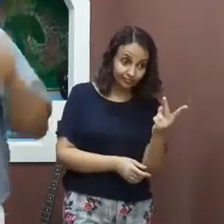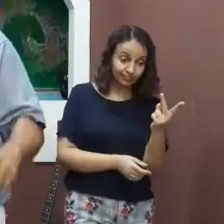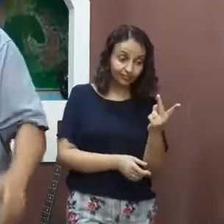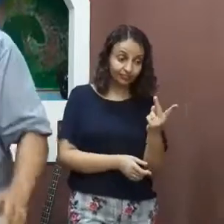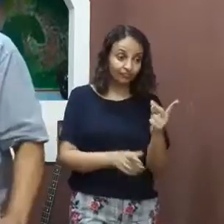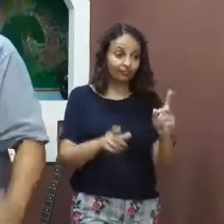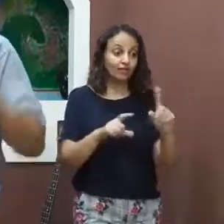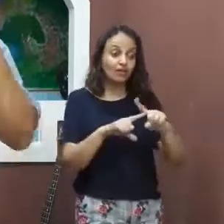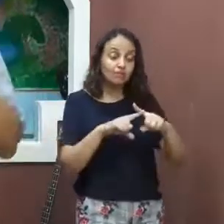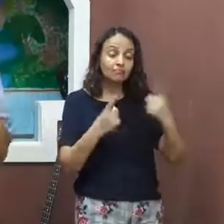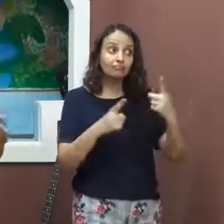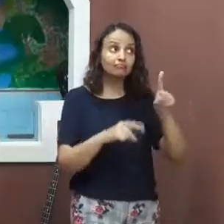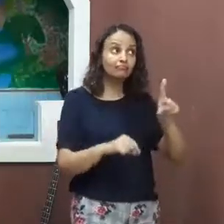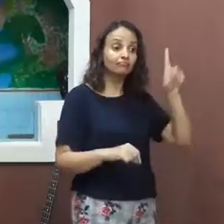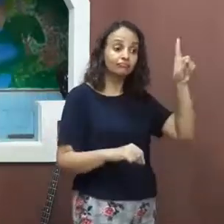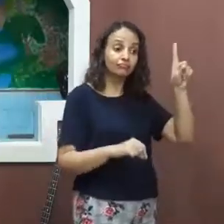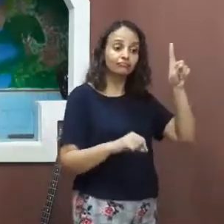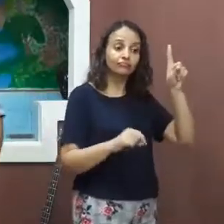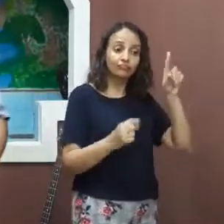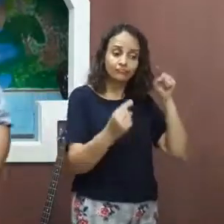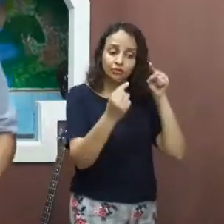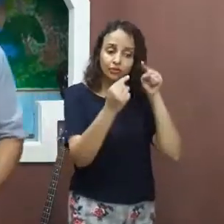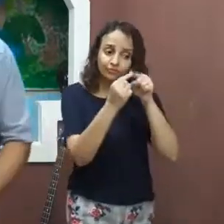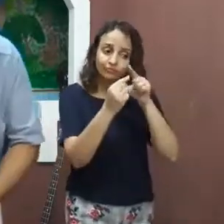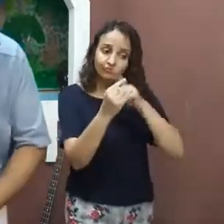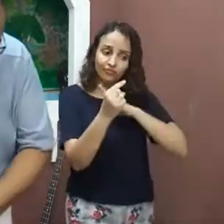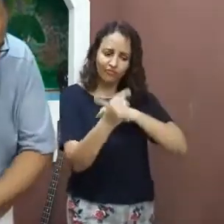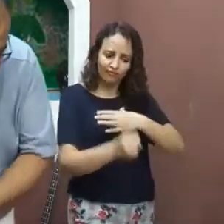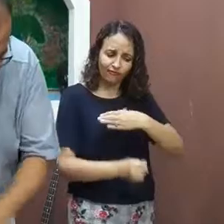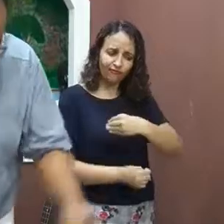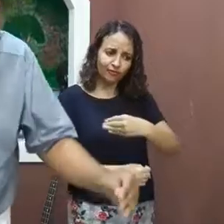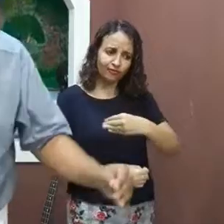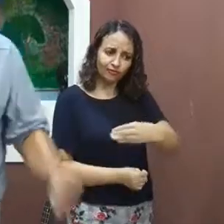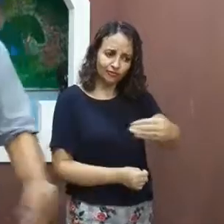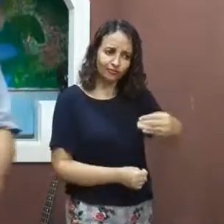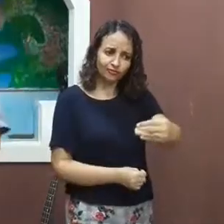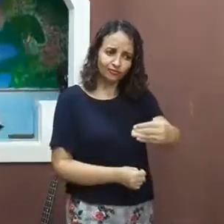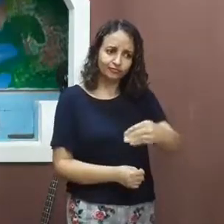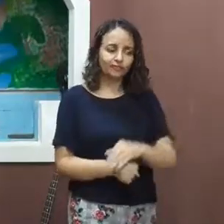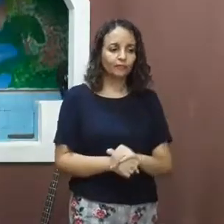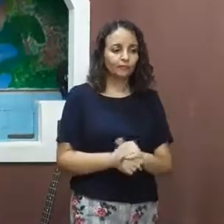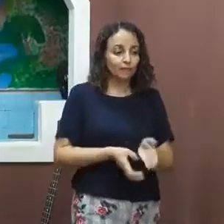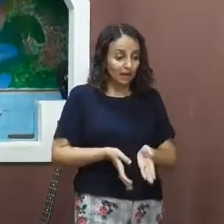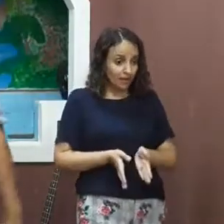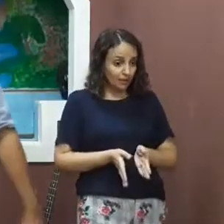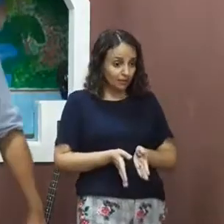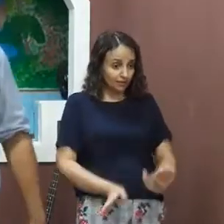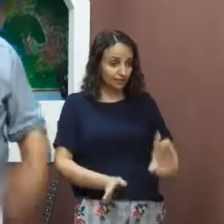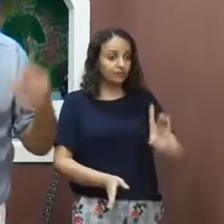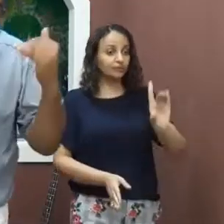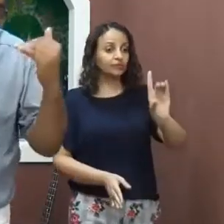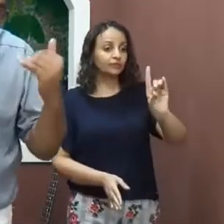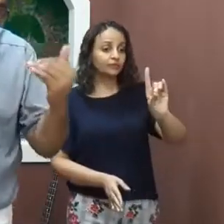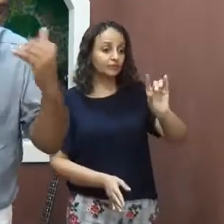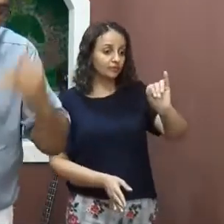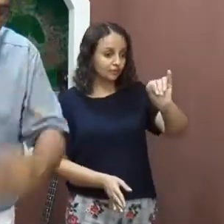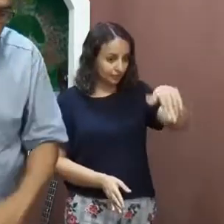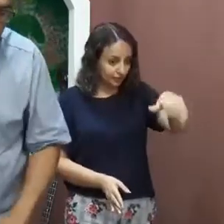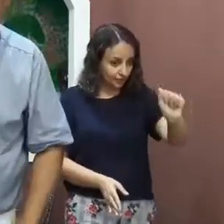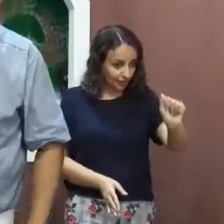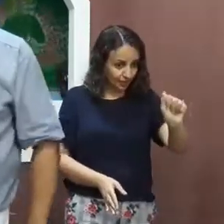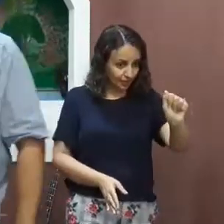mulheres, mas havia um propósito de ter os filhos. E aqui, quando nasce Diná, que Raquel vai ter o seu